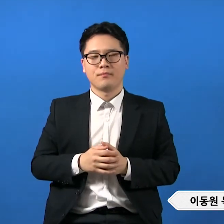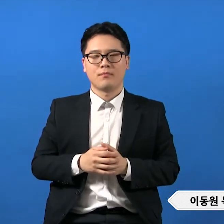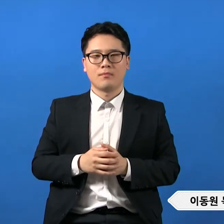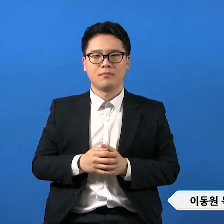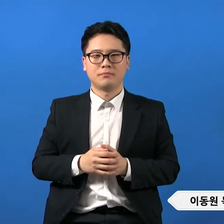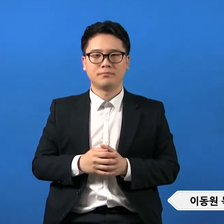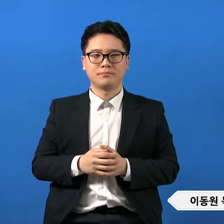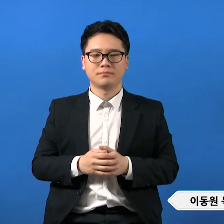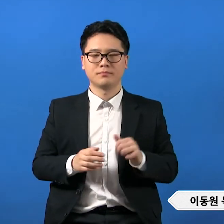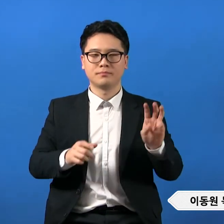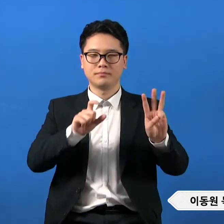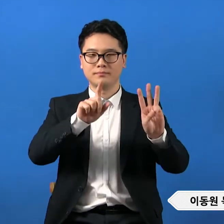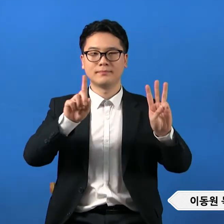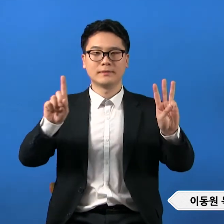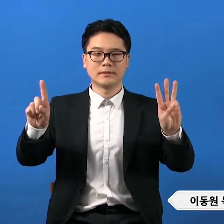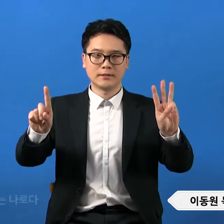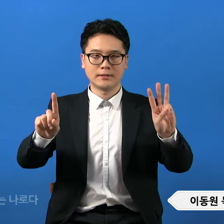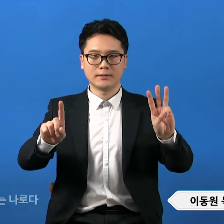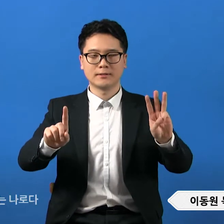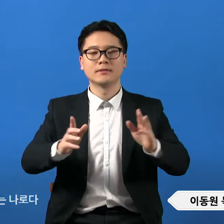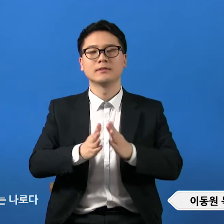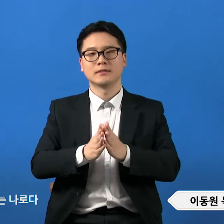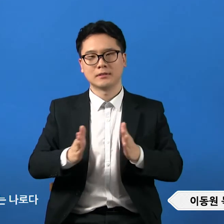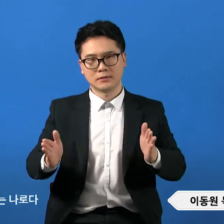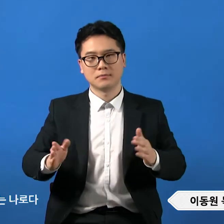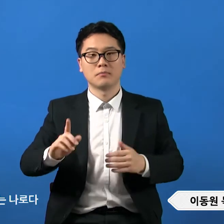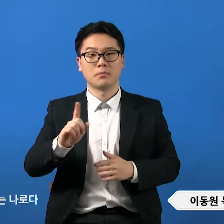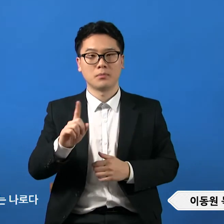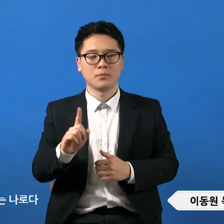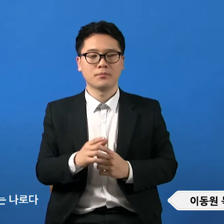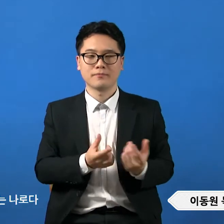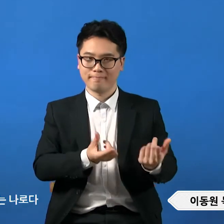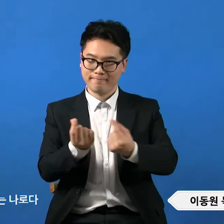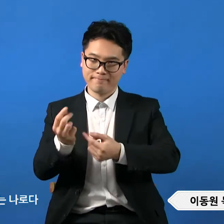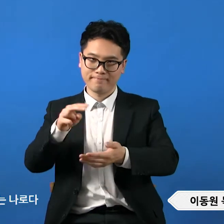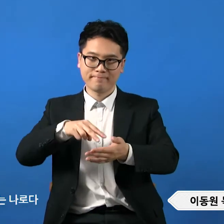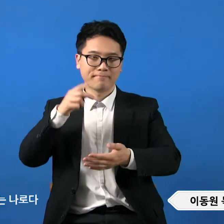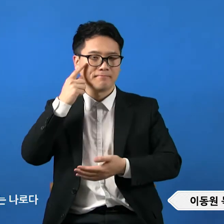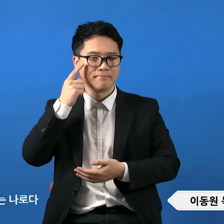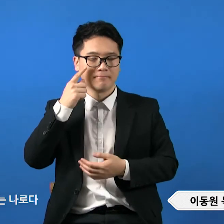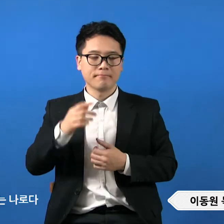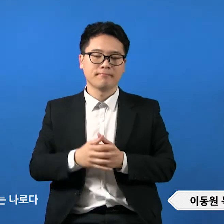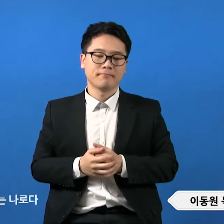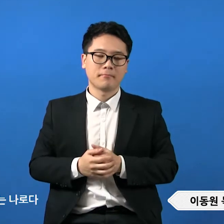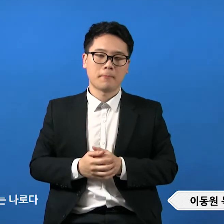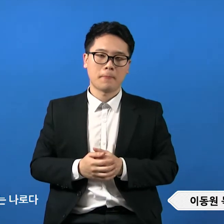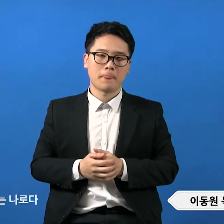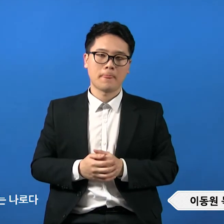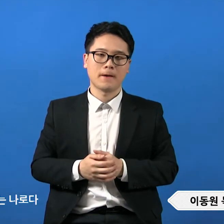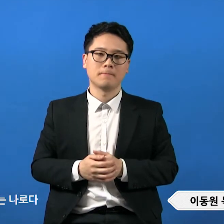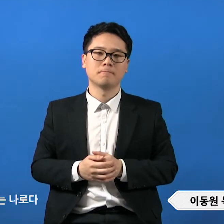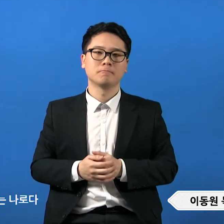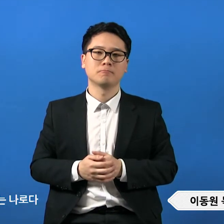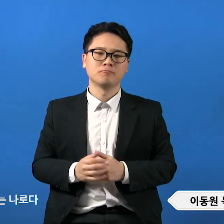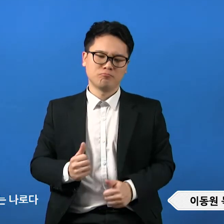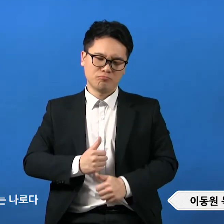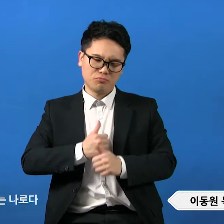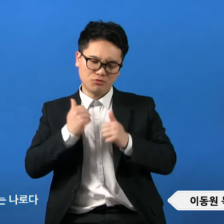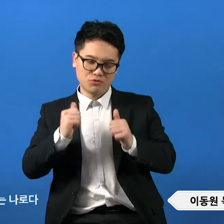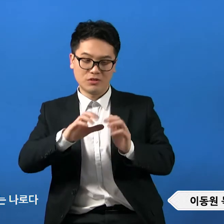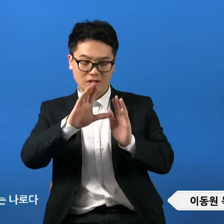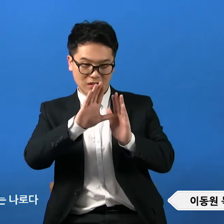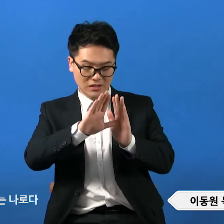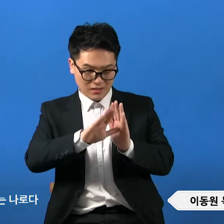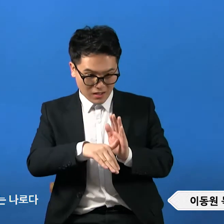애가서의 3장 1절이 이렇게 시작이 됩니다. 같이 읽겠습니다. 다 같이 시작. 분노의